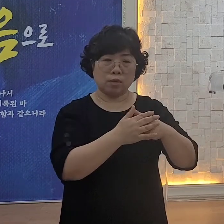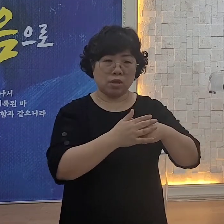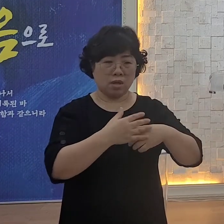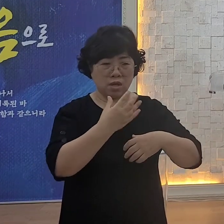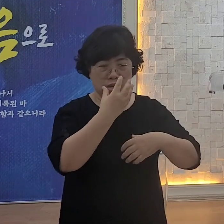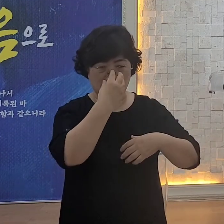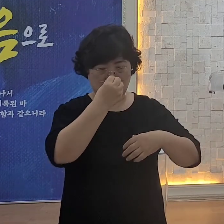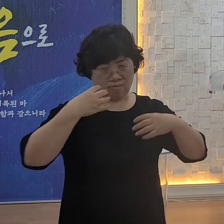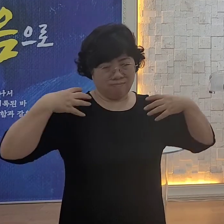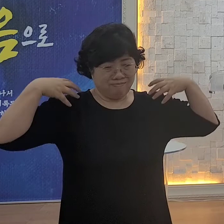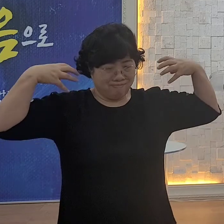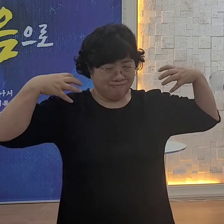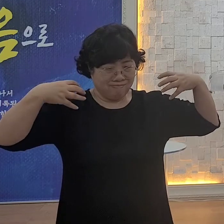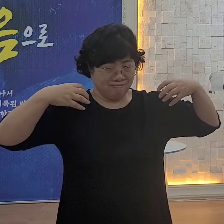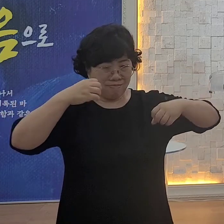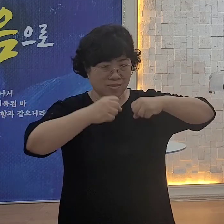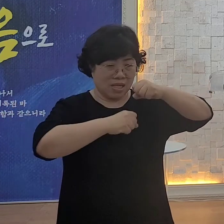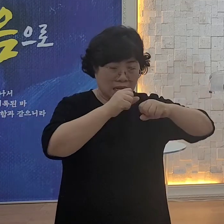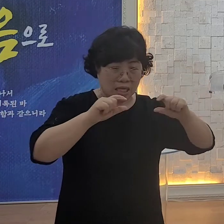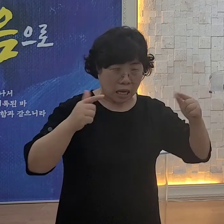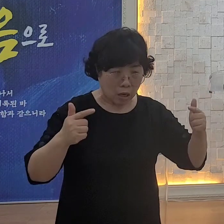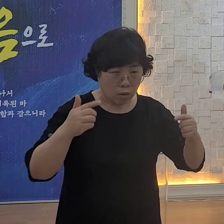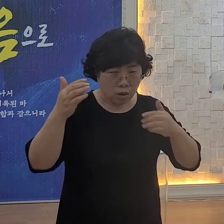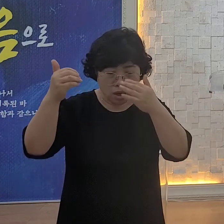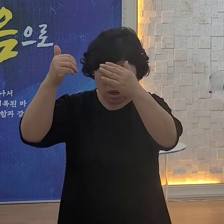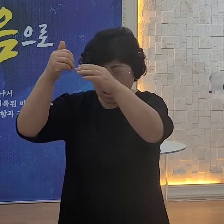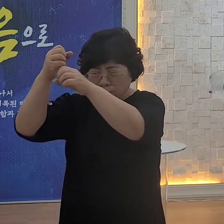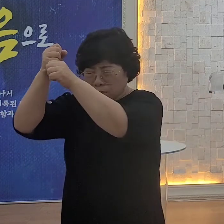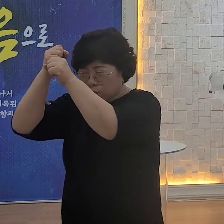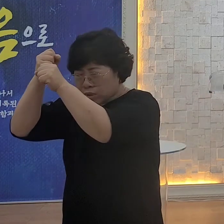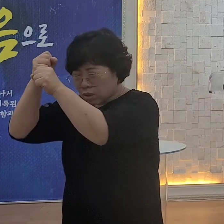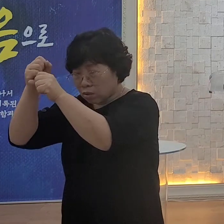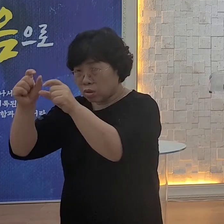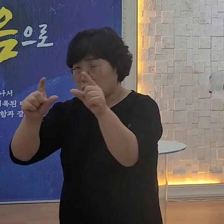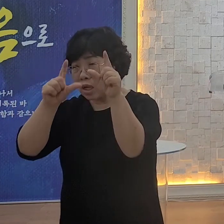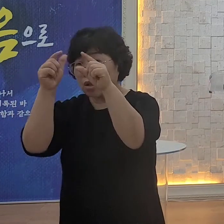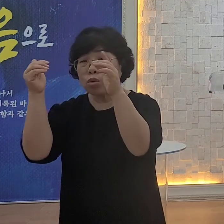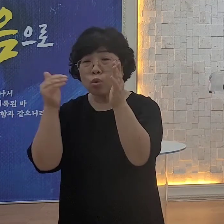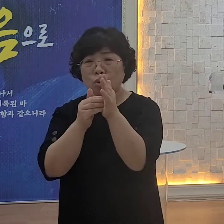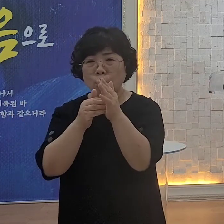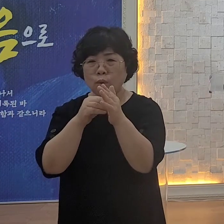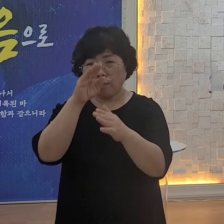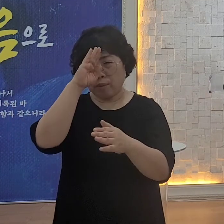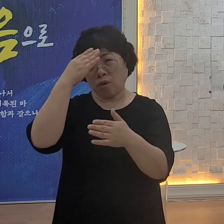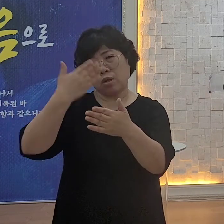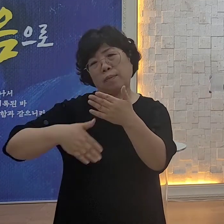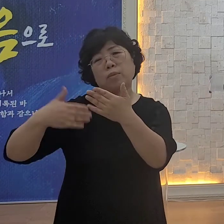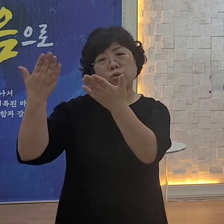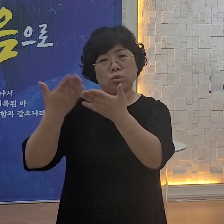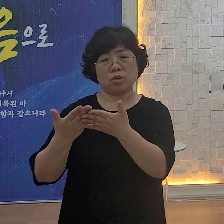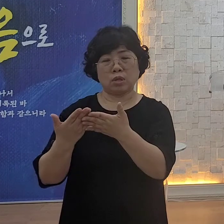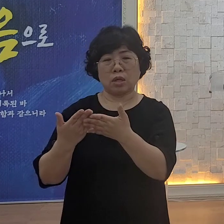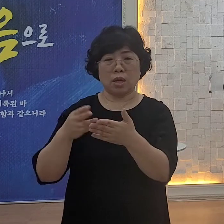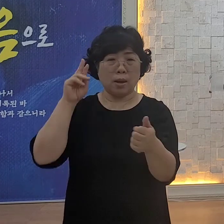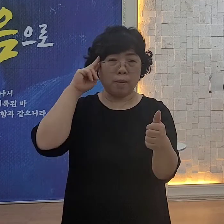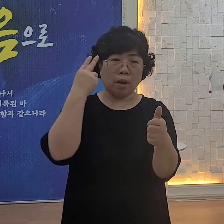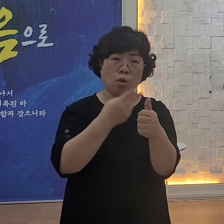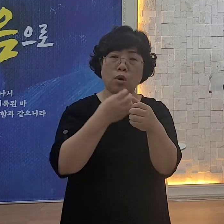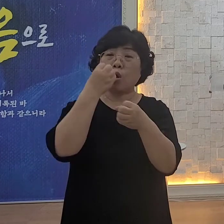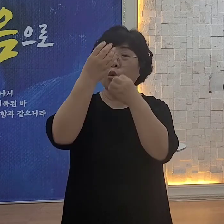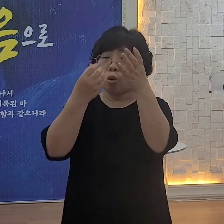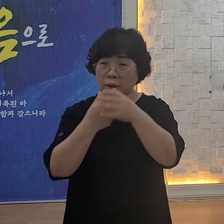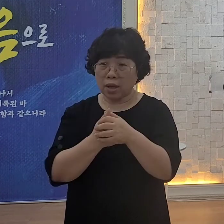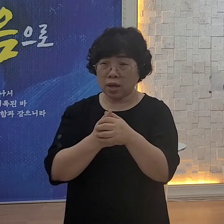하나님을 의지하며 살도록 약함을 육체의 가시로 남겨주셨다. 이것이 바로 3번이나